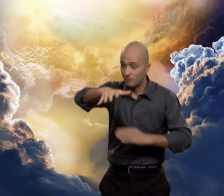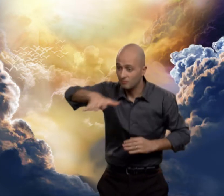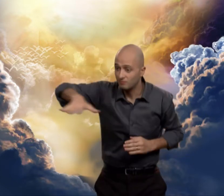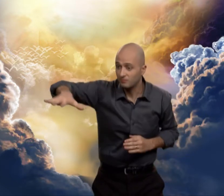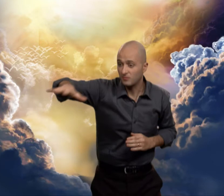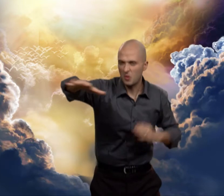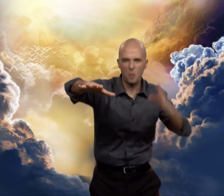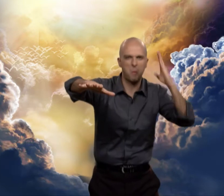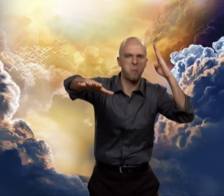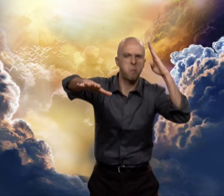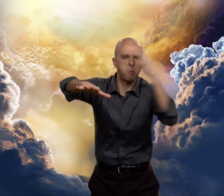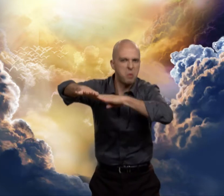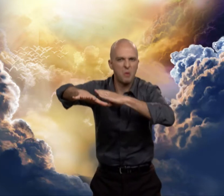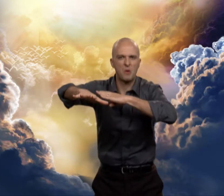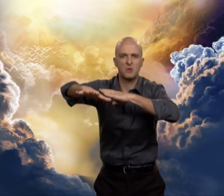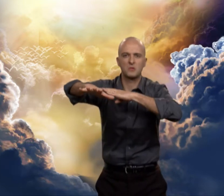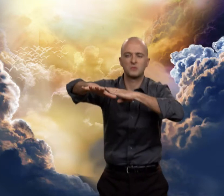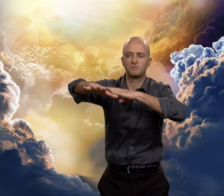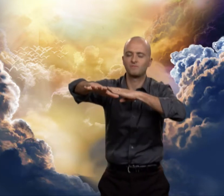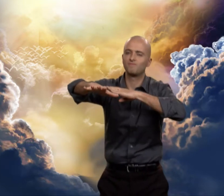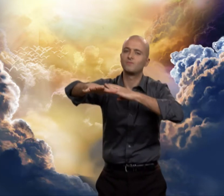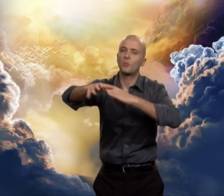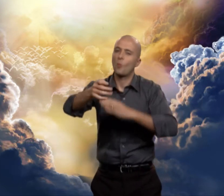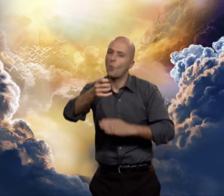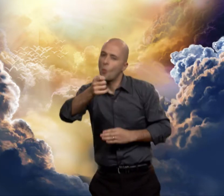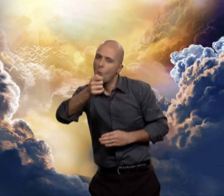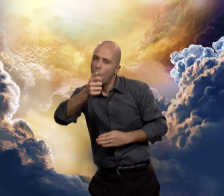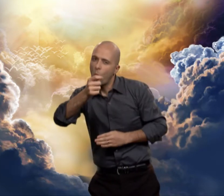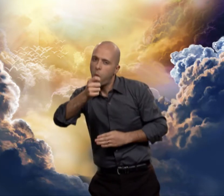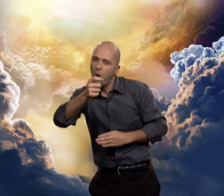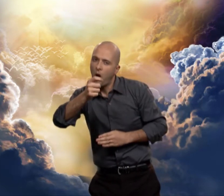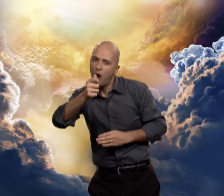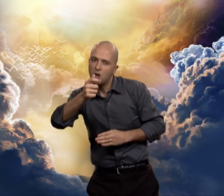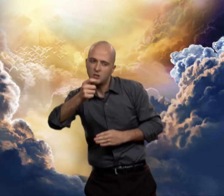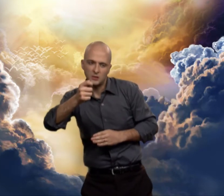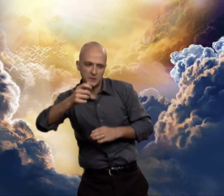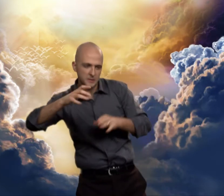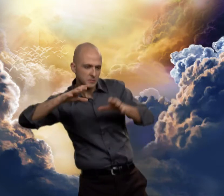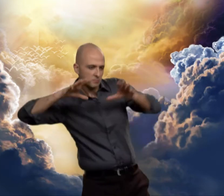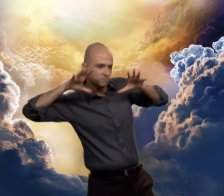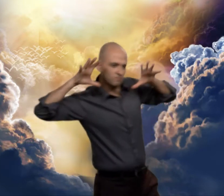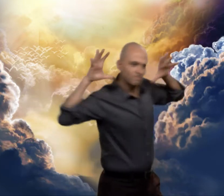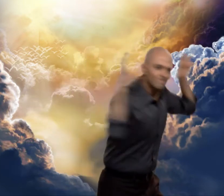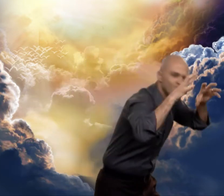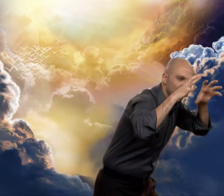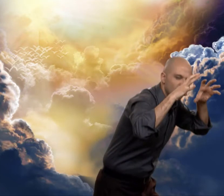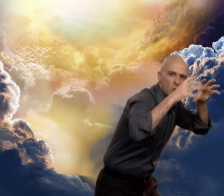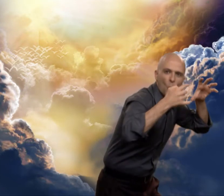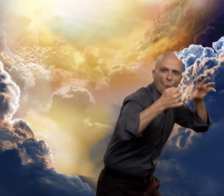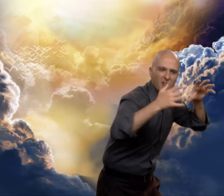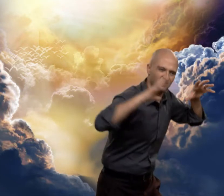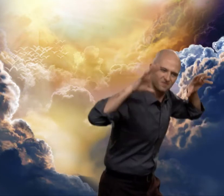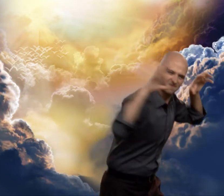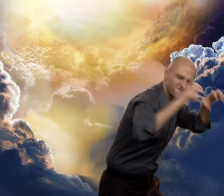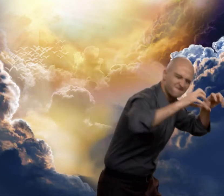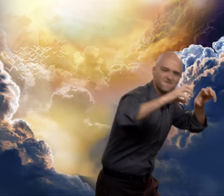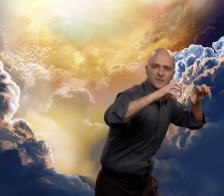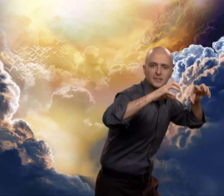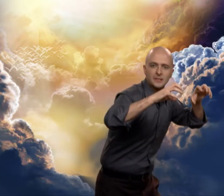O Senhor fará que os homens ouçam sua voz majestosa. Multidões de homens maus estão prestes a atacar a presa,